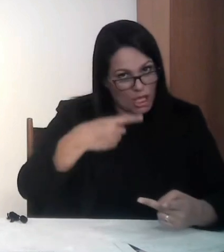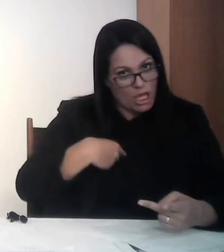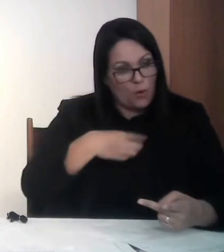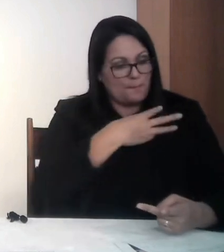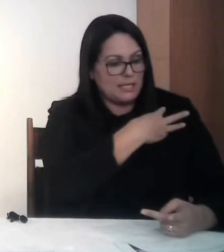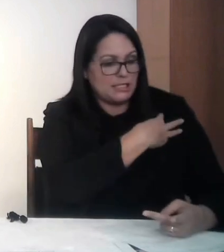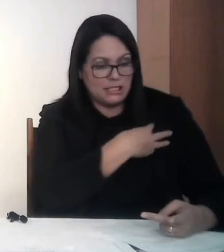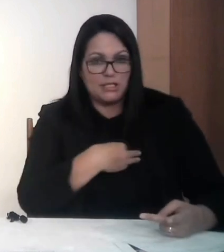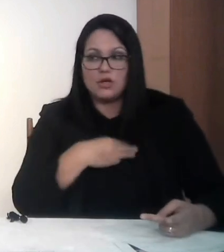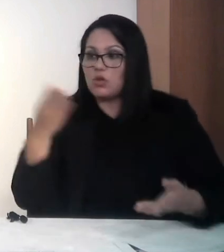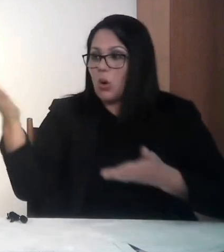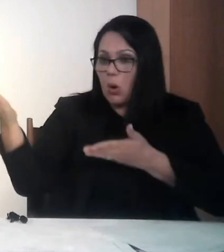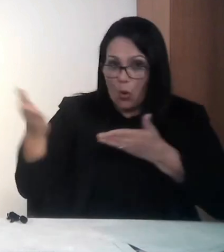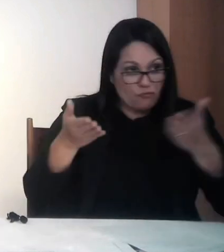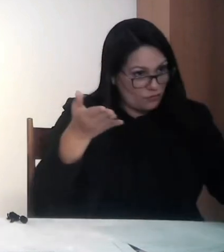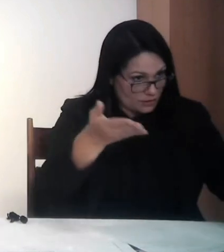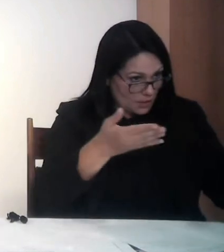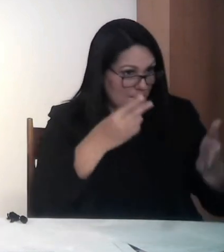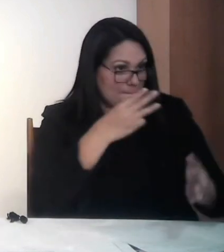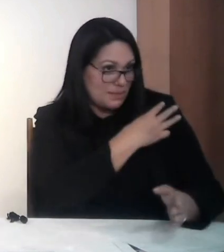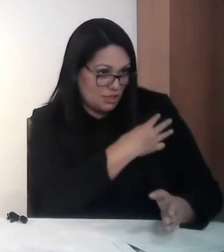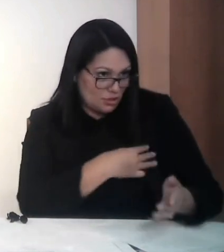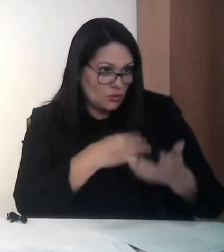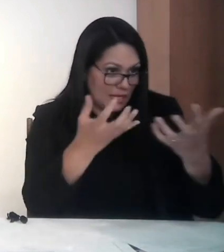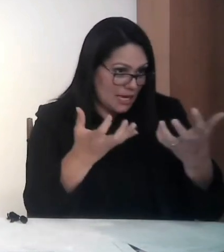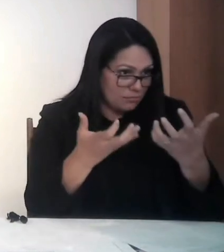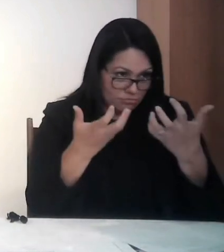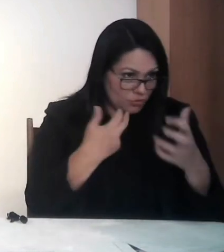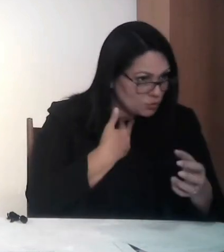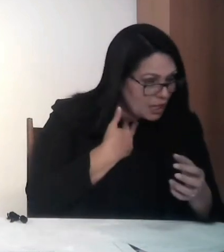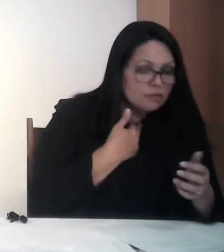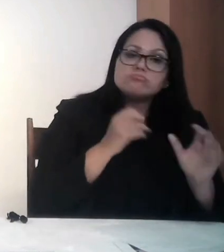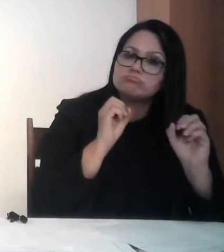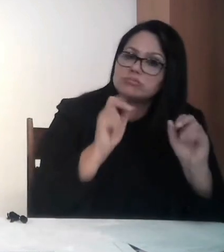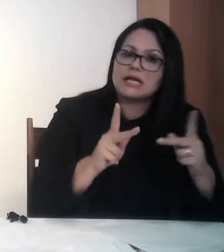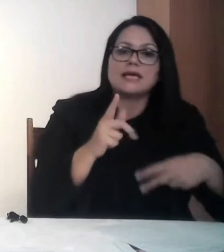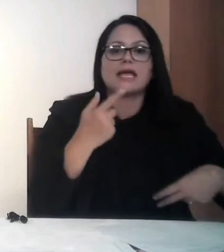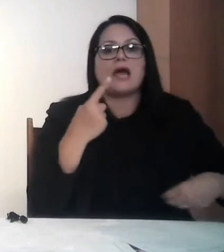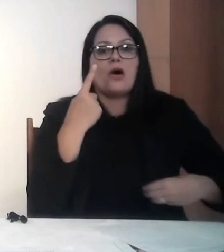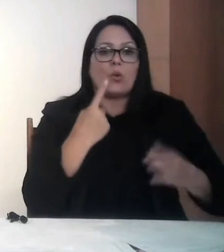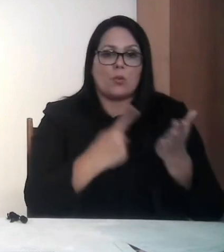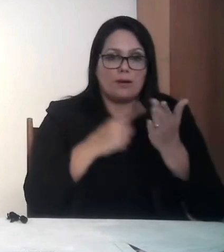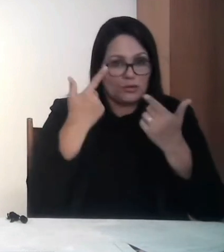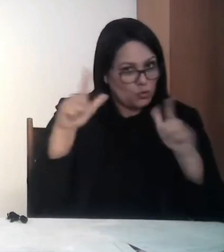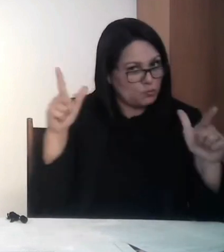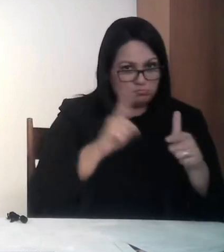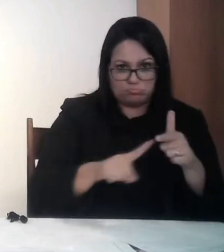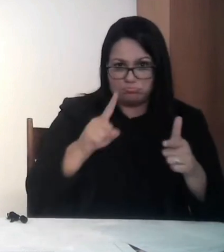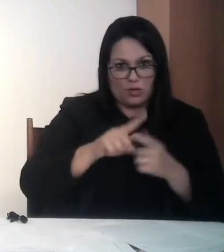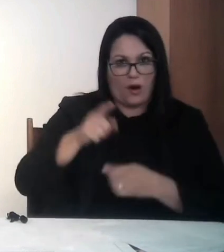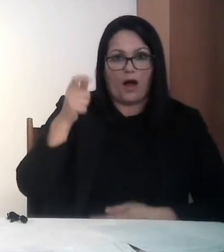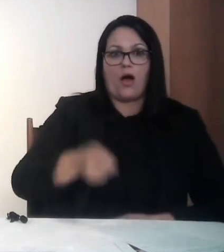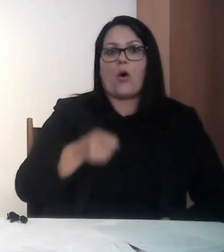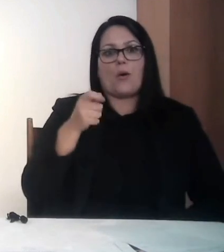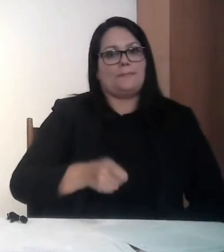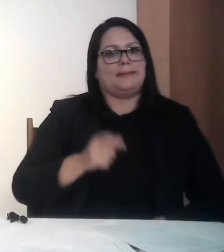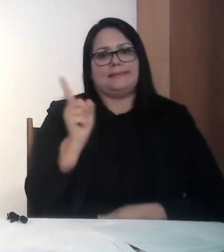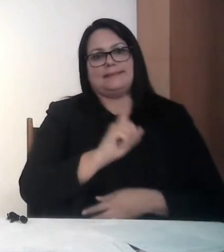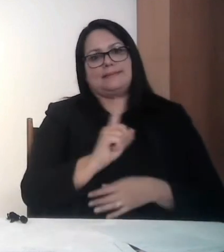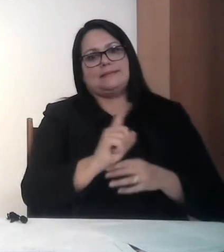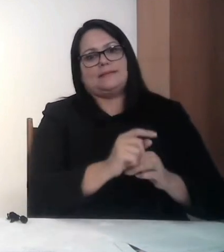convidando ministros, tem qualquer constrangimento, quem não puder comparecer, não compareça, que tiver outro compromisso, não